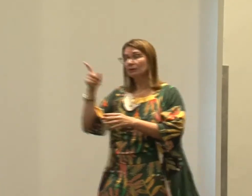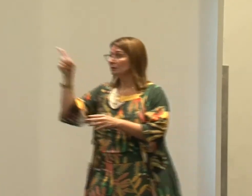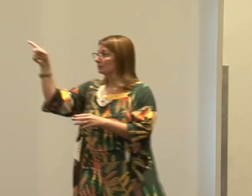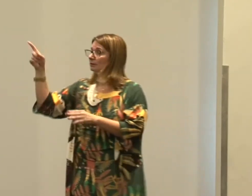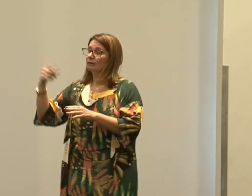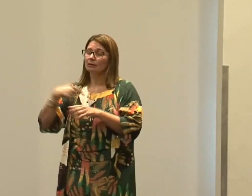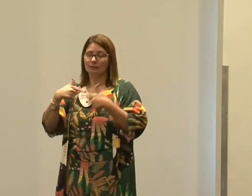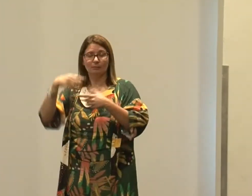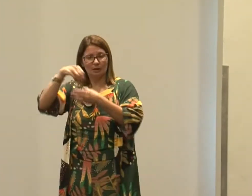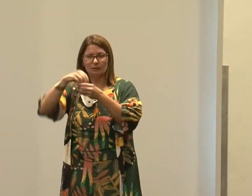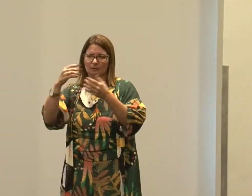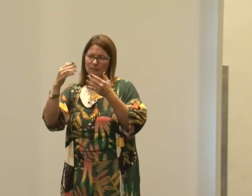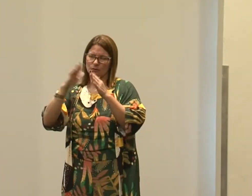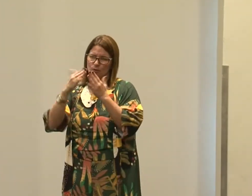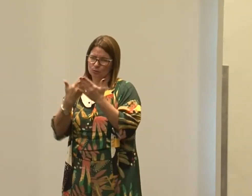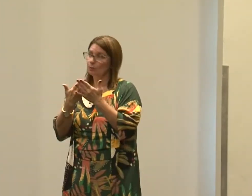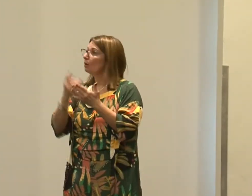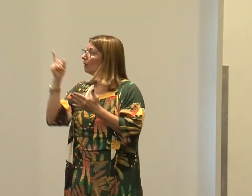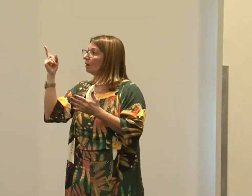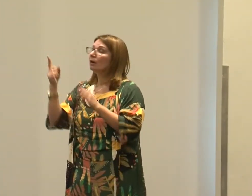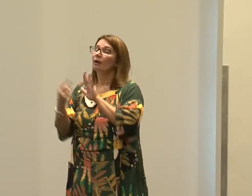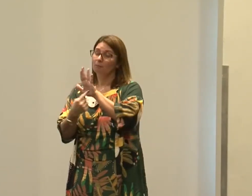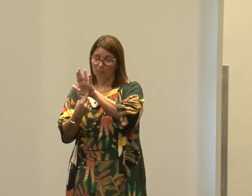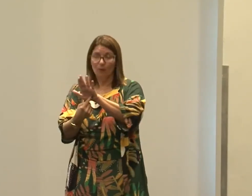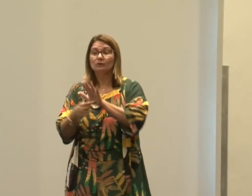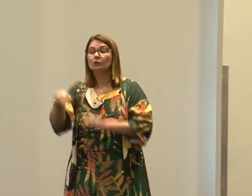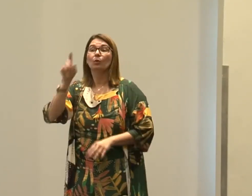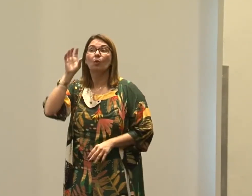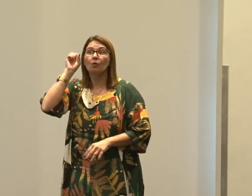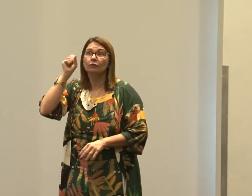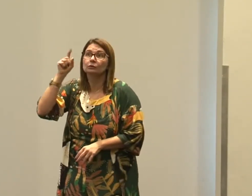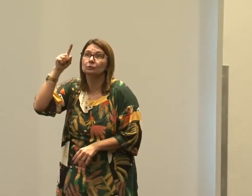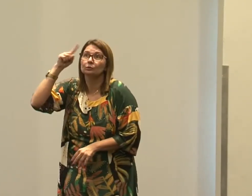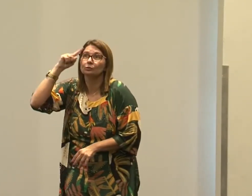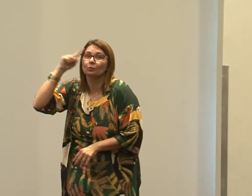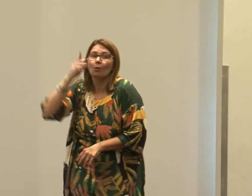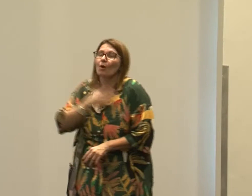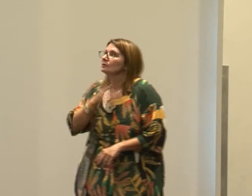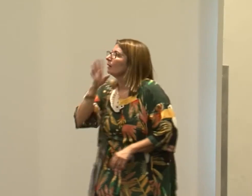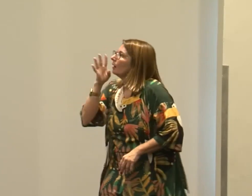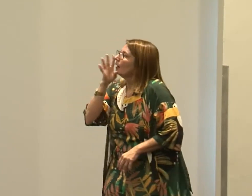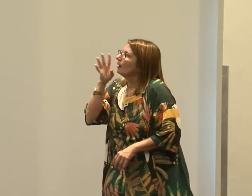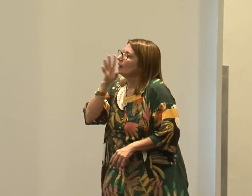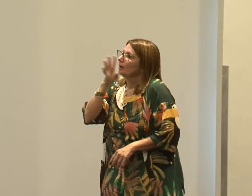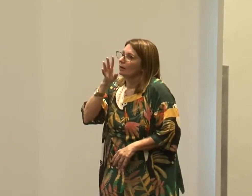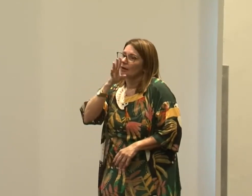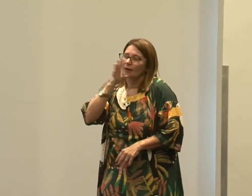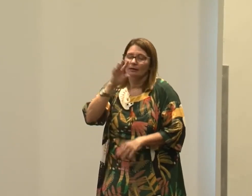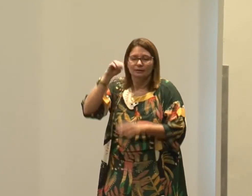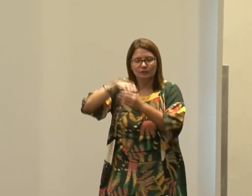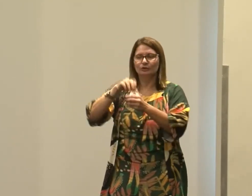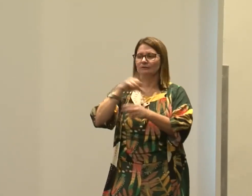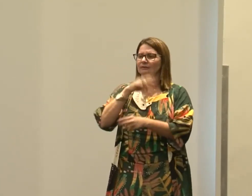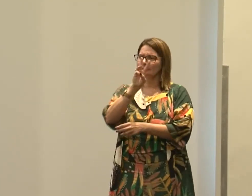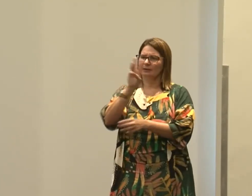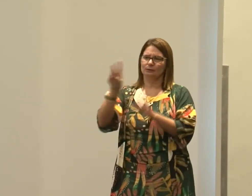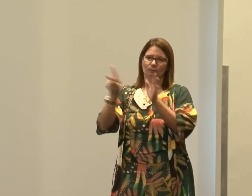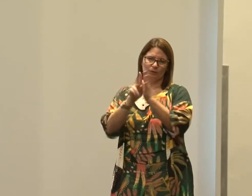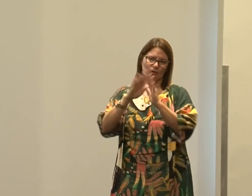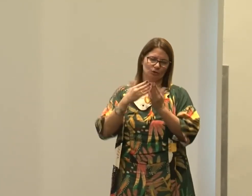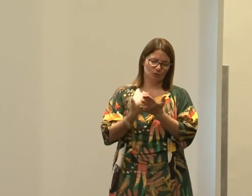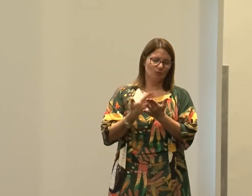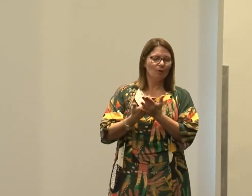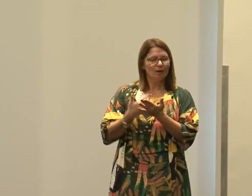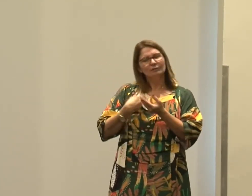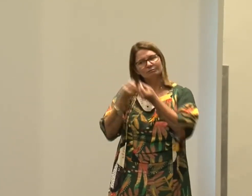podem usufruir desse trabalho. Né? Na nossa escola a gente pode apresentar isso para os ouvintes todo dia